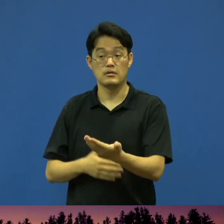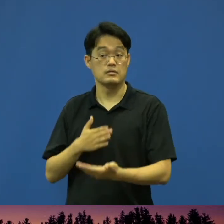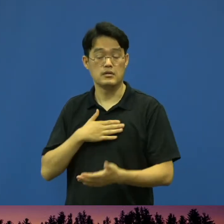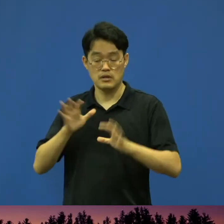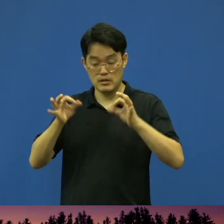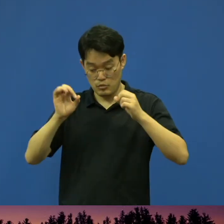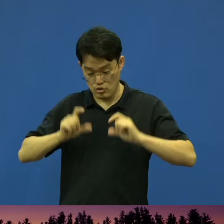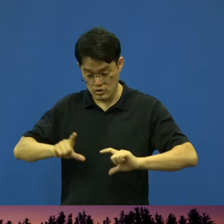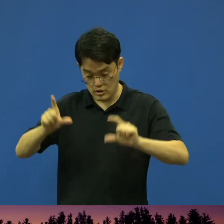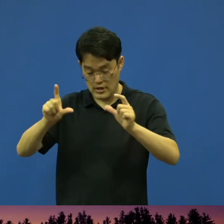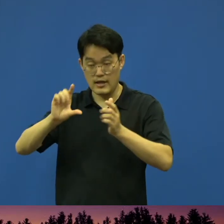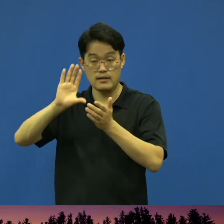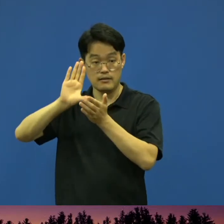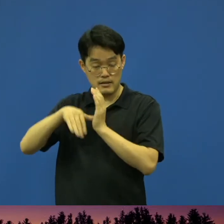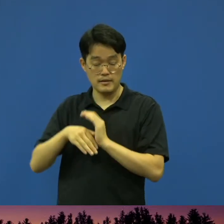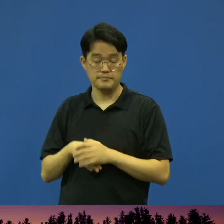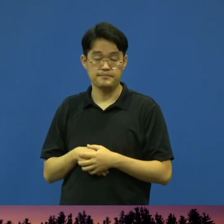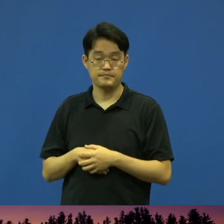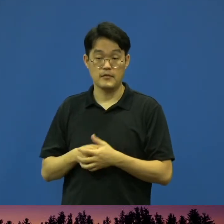때